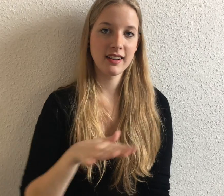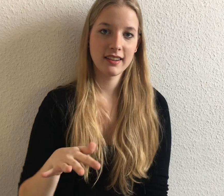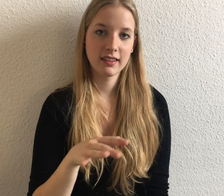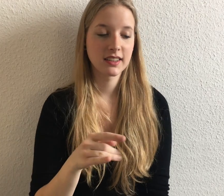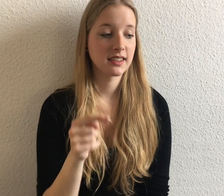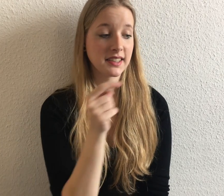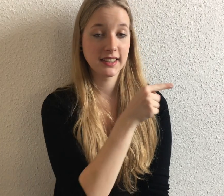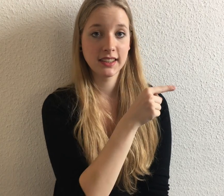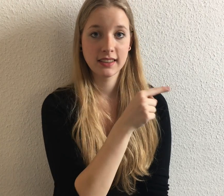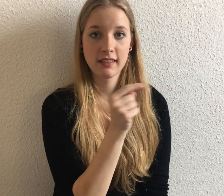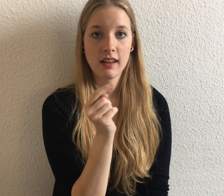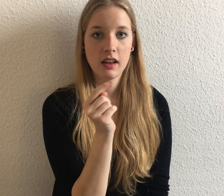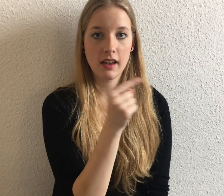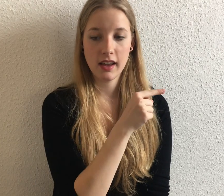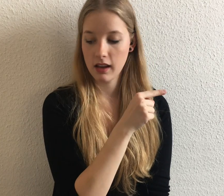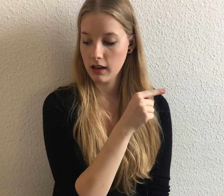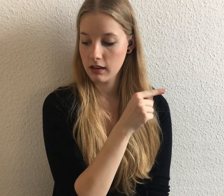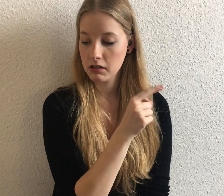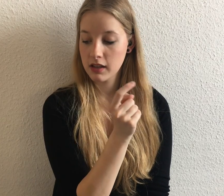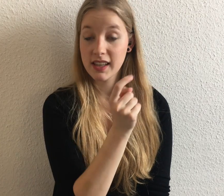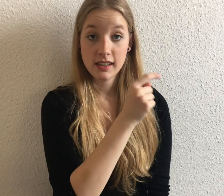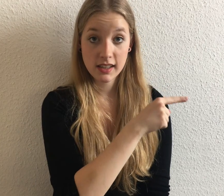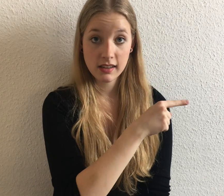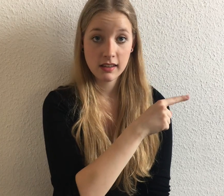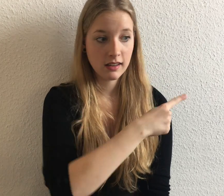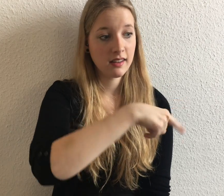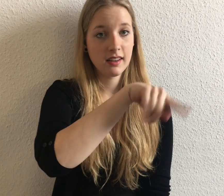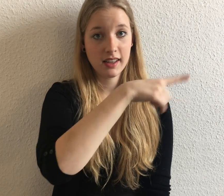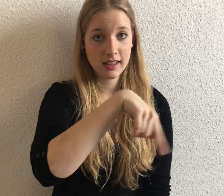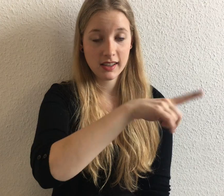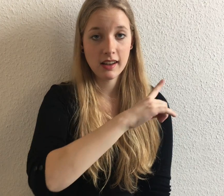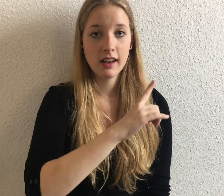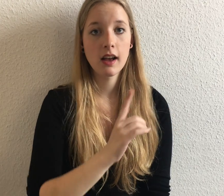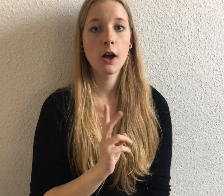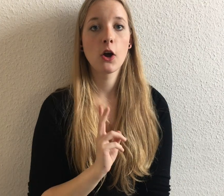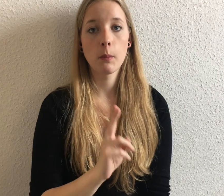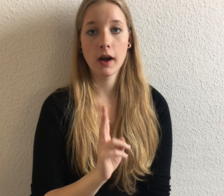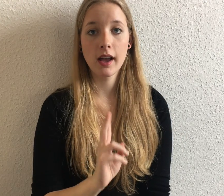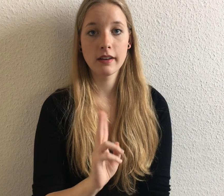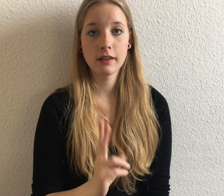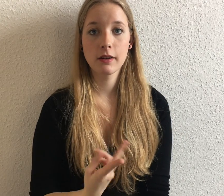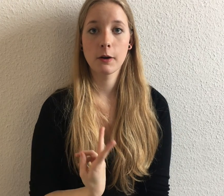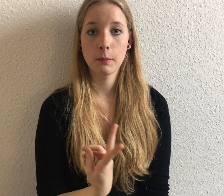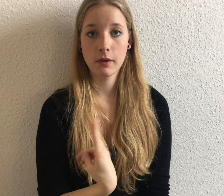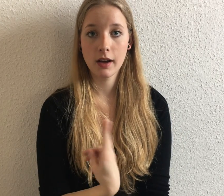alle, sie, er, ihr, ihr, beide,